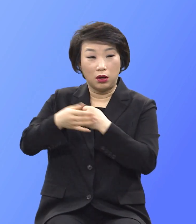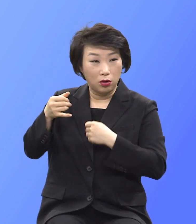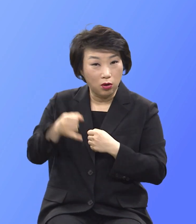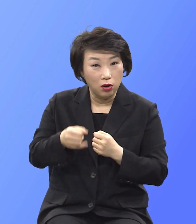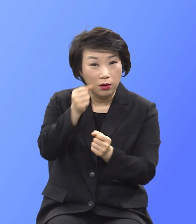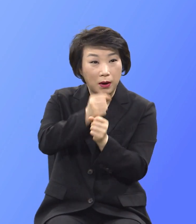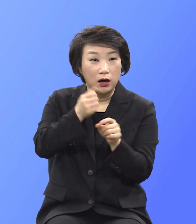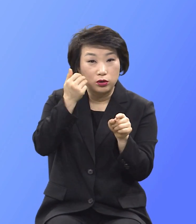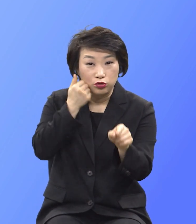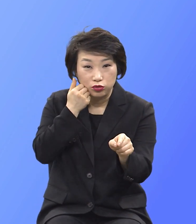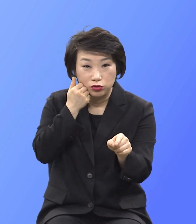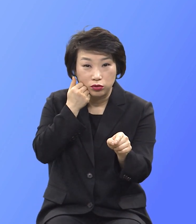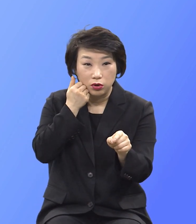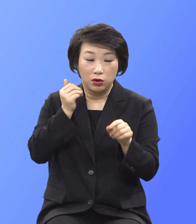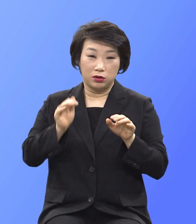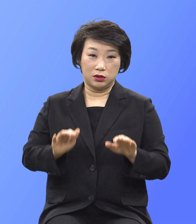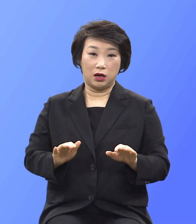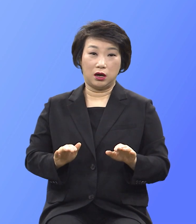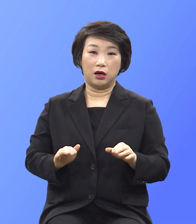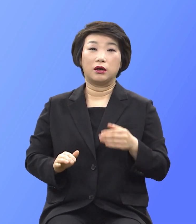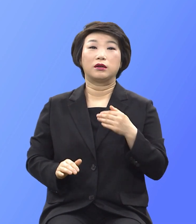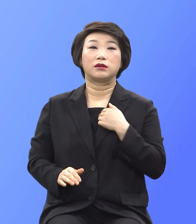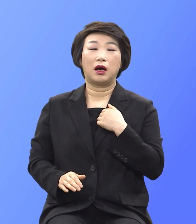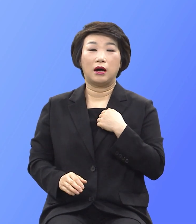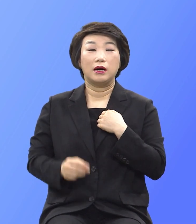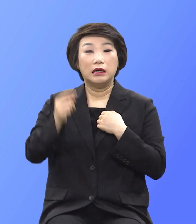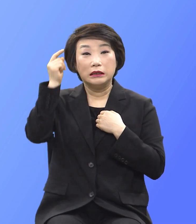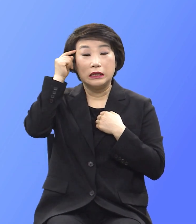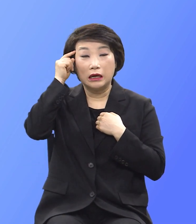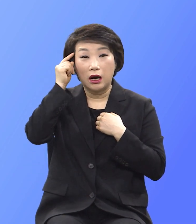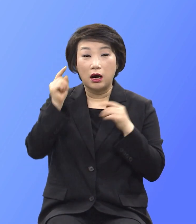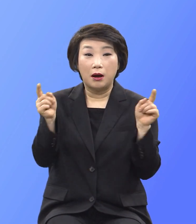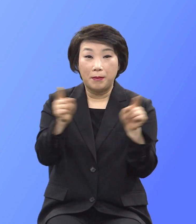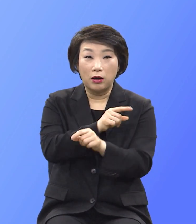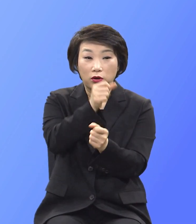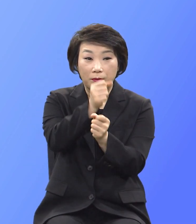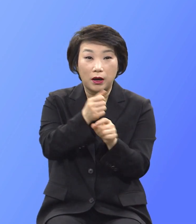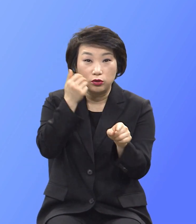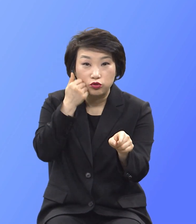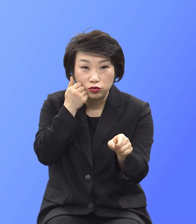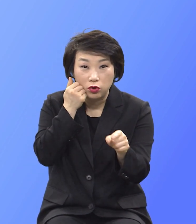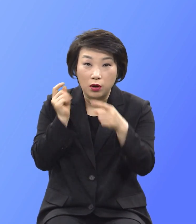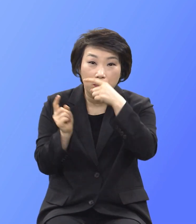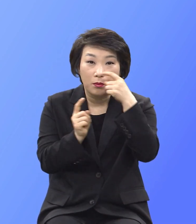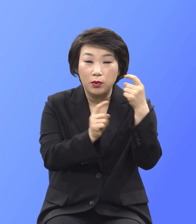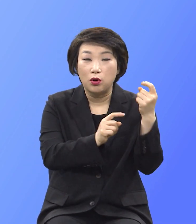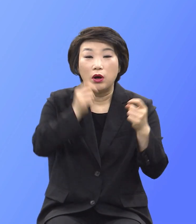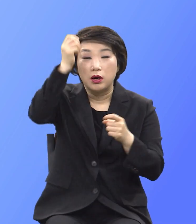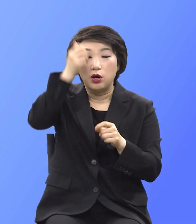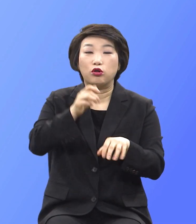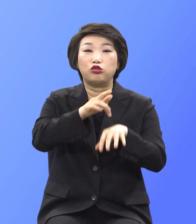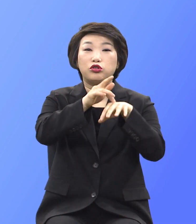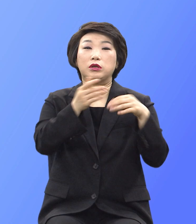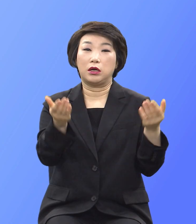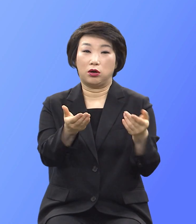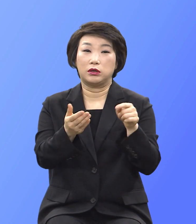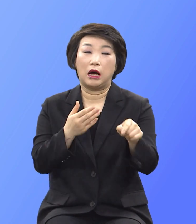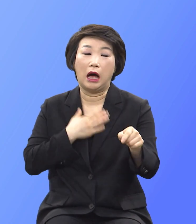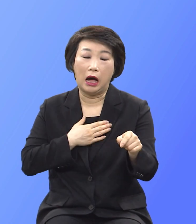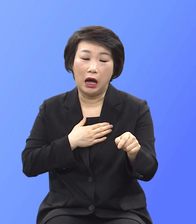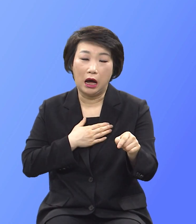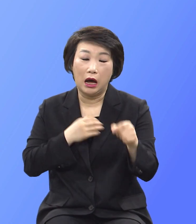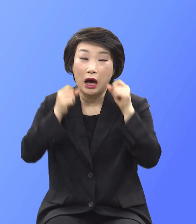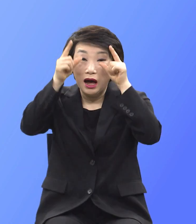되게 하는 힘이 누굽니까? 나에게 생각을 바꾸게 만드는 미혹의 영과 귀신의 역사임을